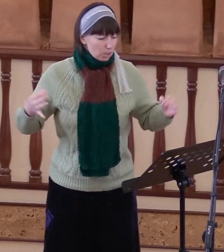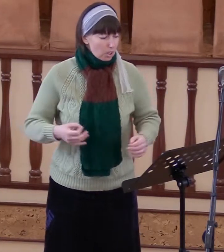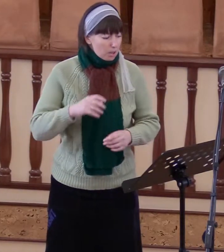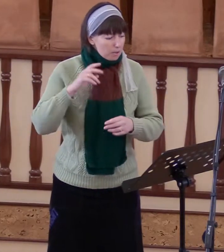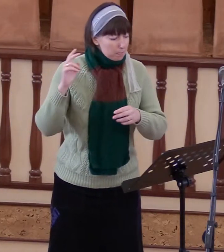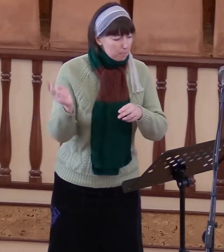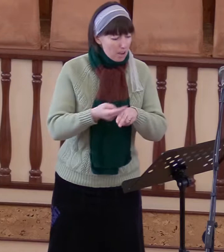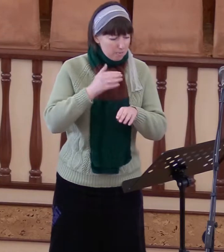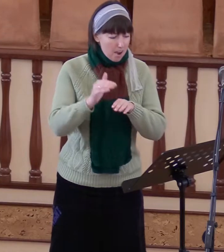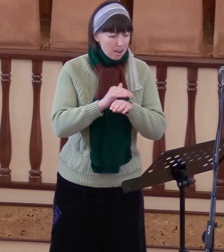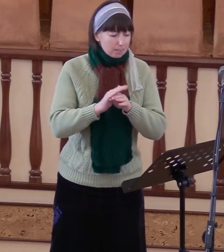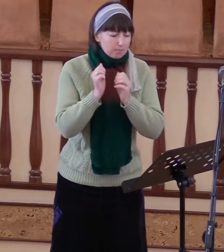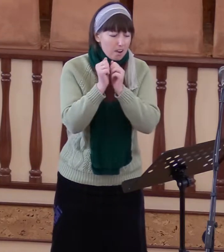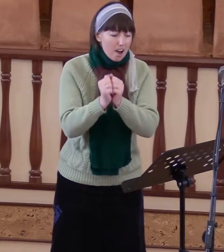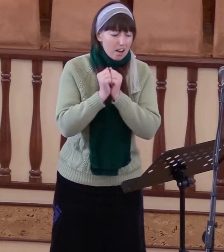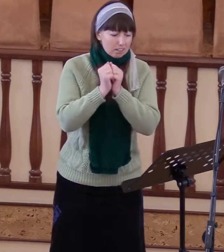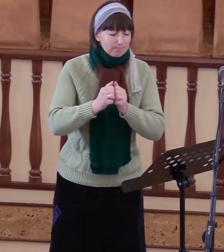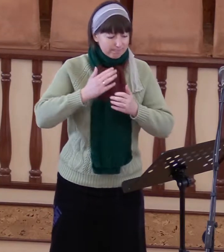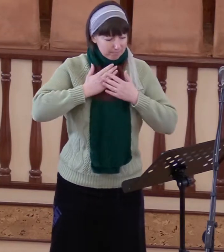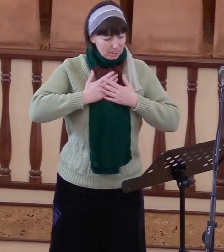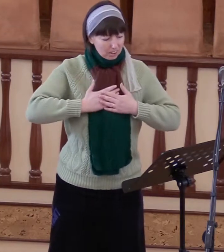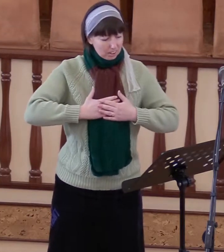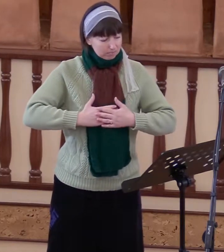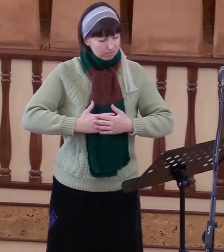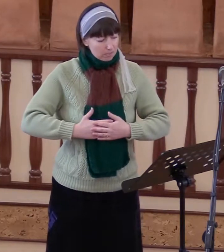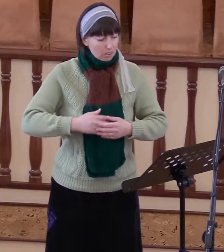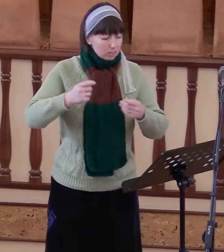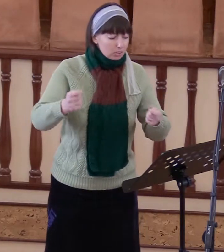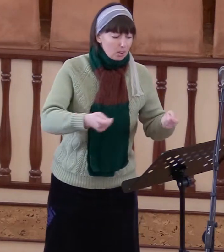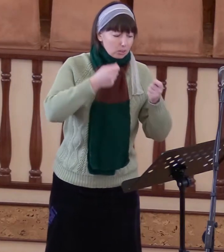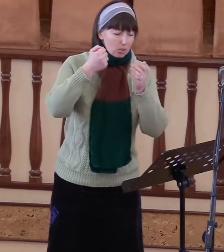Но без него молитв нектар, донесть до Бога невозможно.